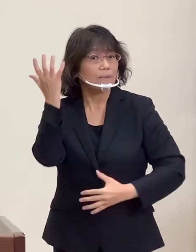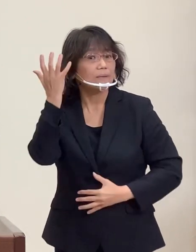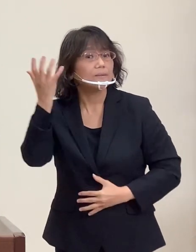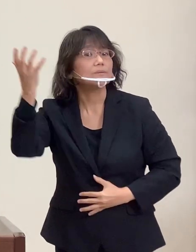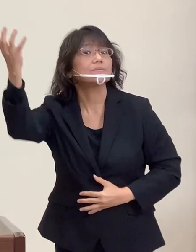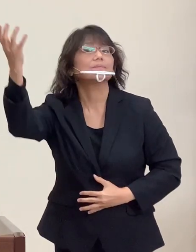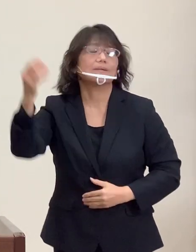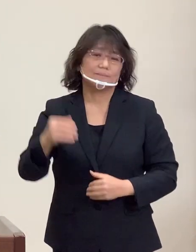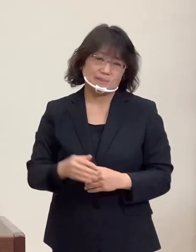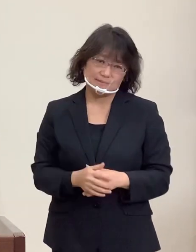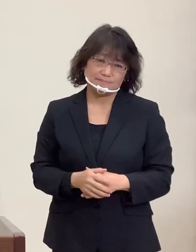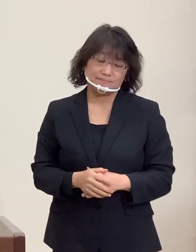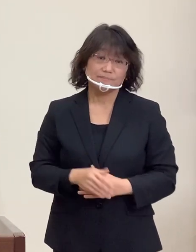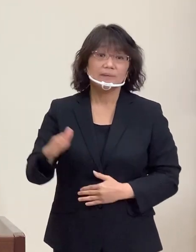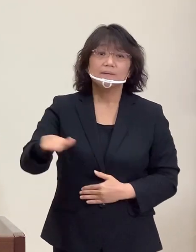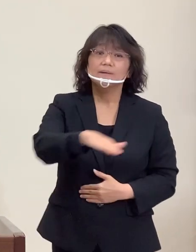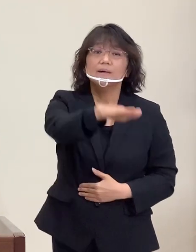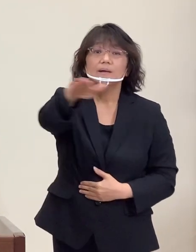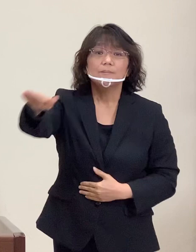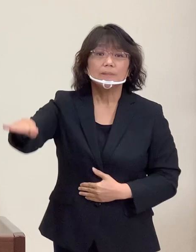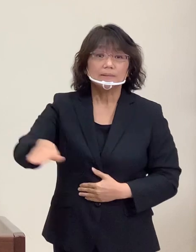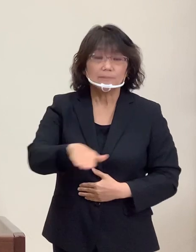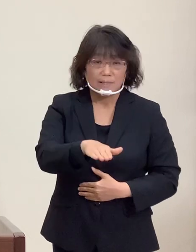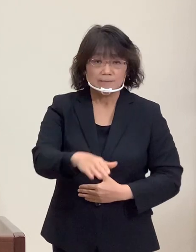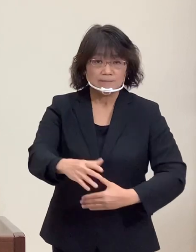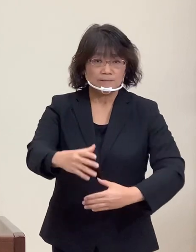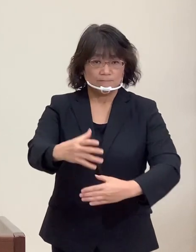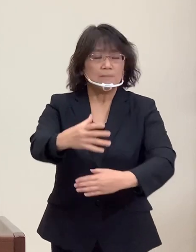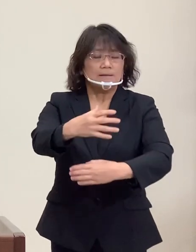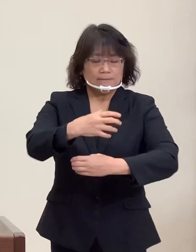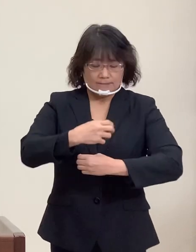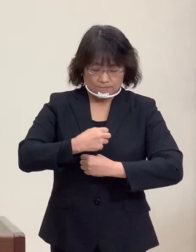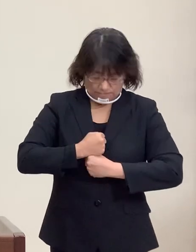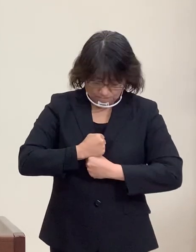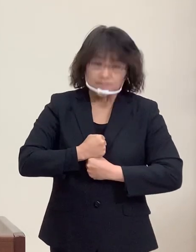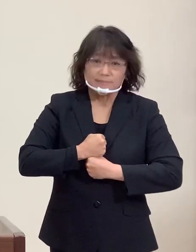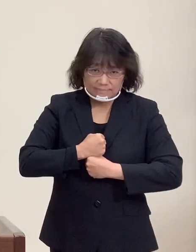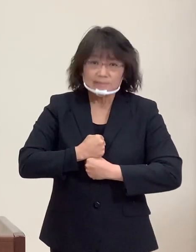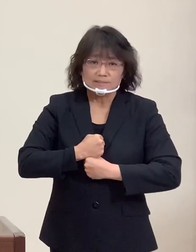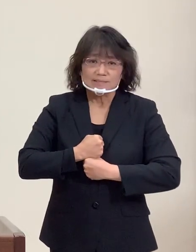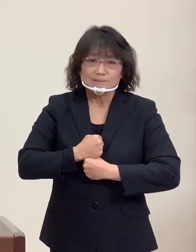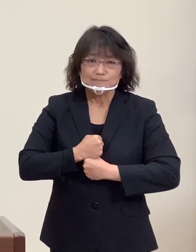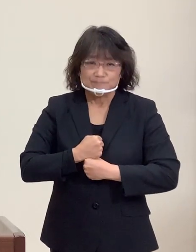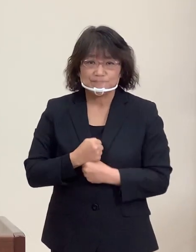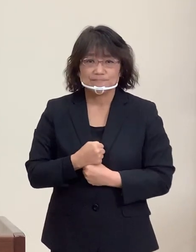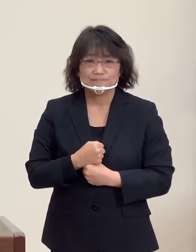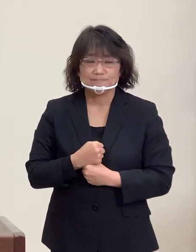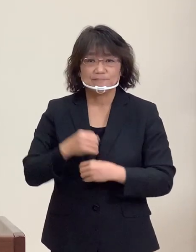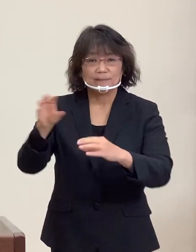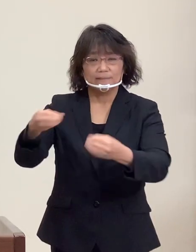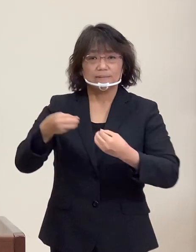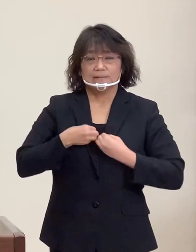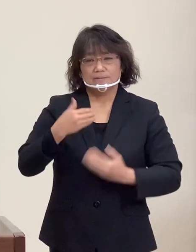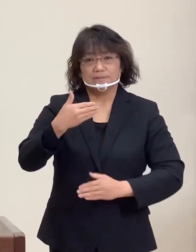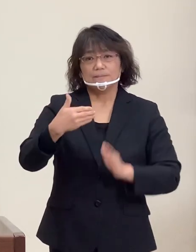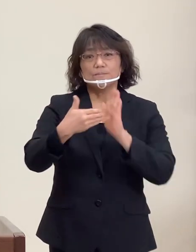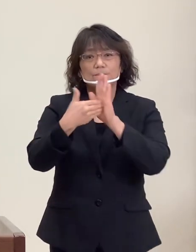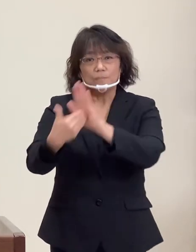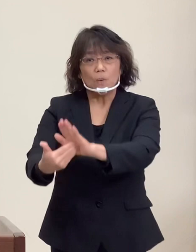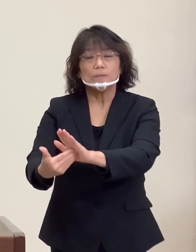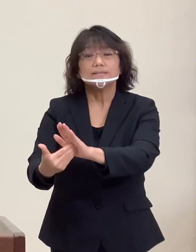れます趣味の姉様におかれましては気を緩めることなく引き続き感染防止対策